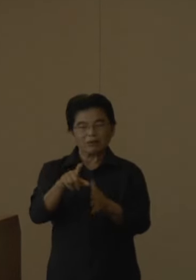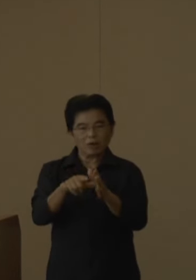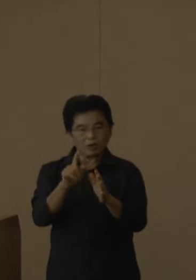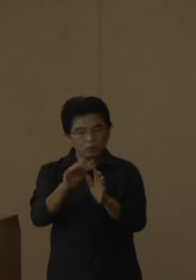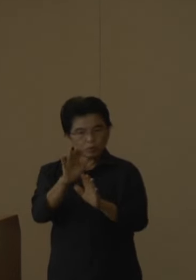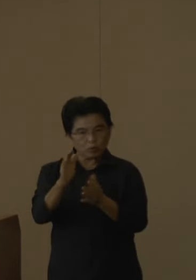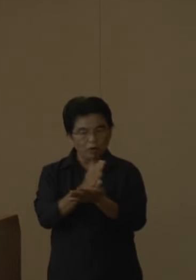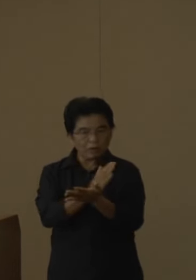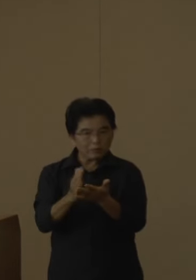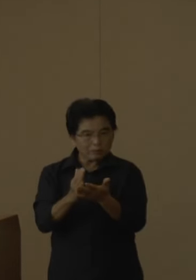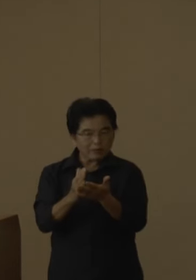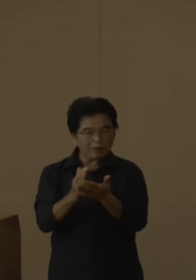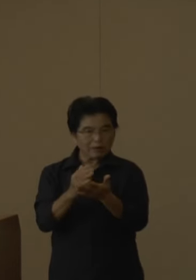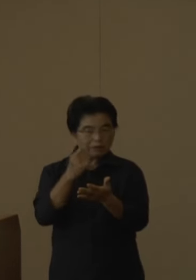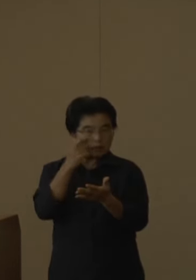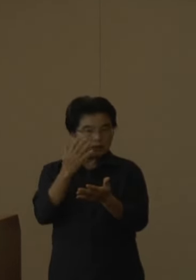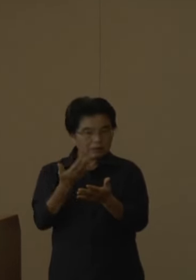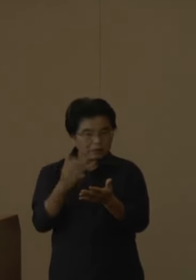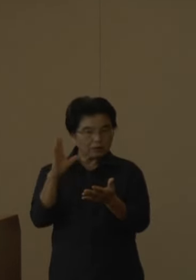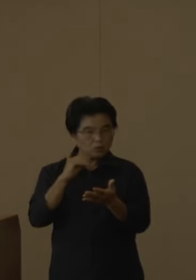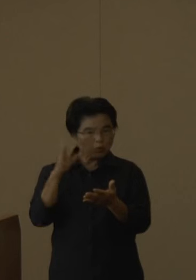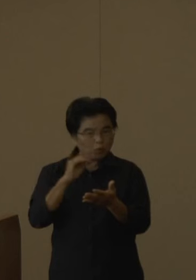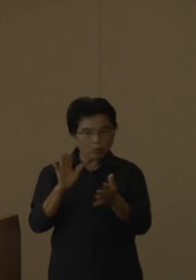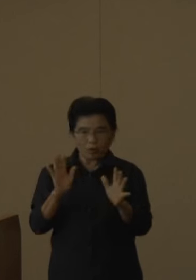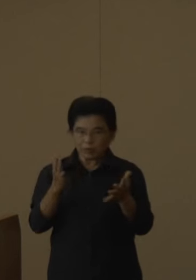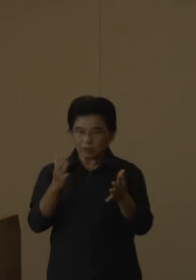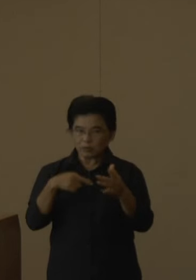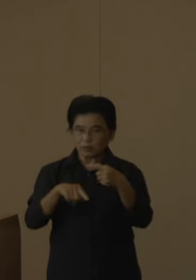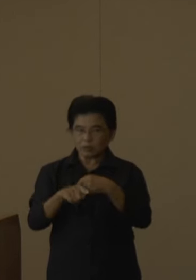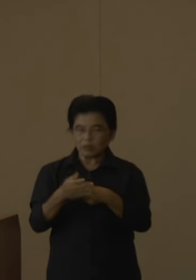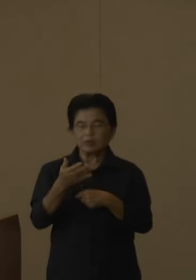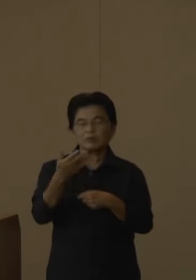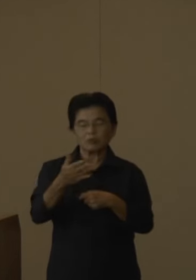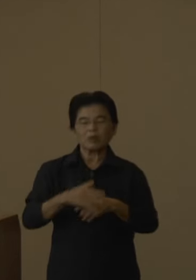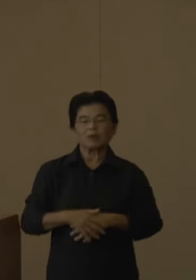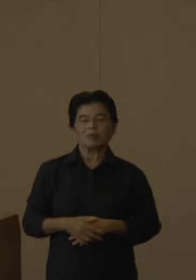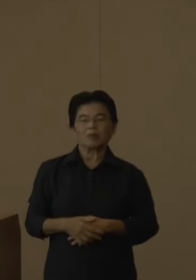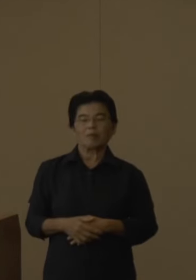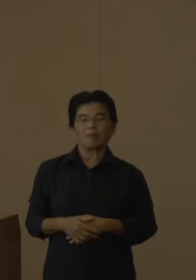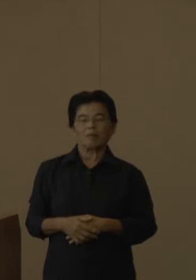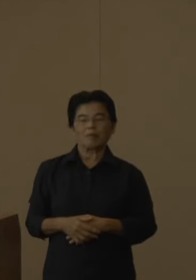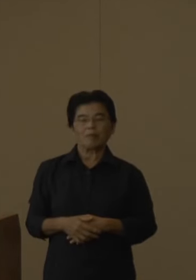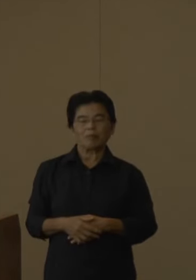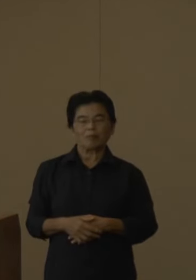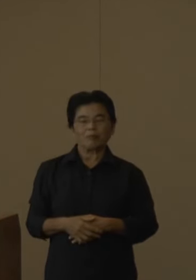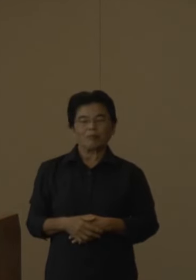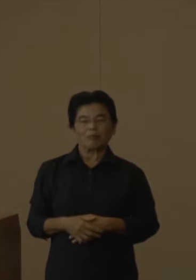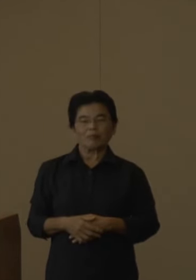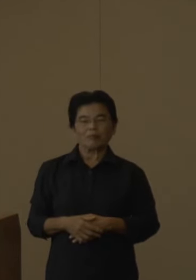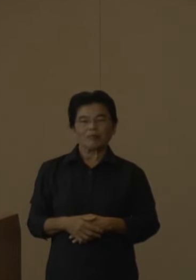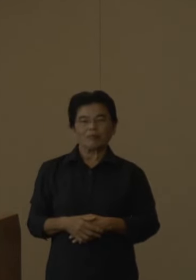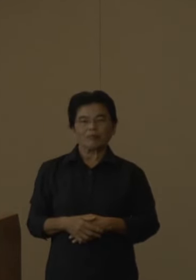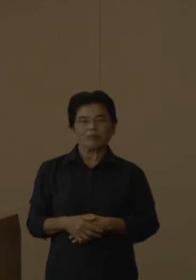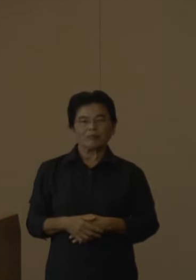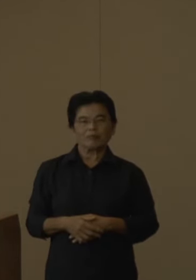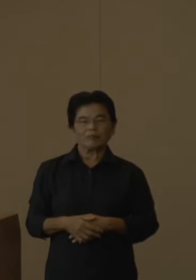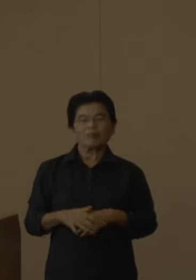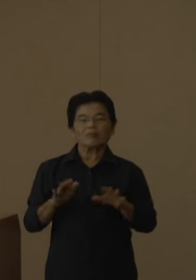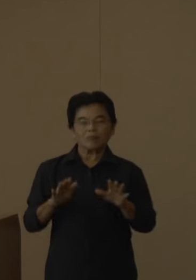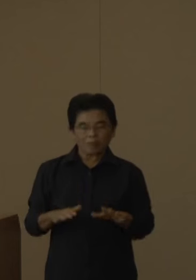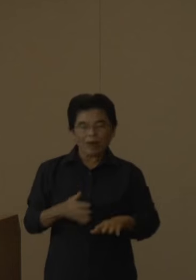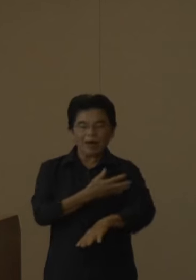というのは、やはりその情報、被害情報は届いていなかったということになるんでしょうか。 はい、一